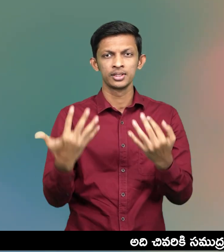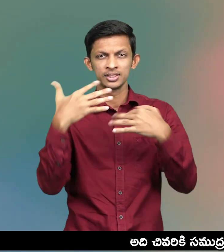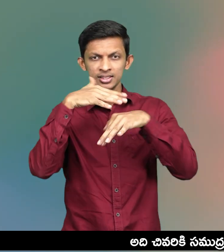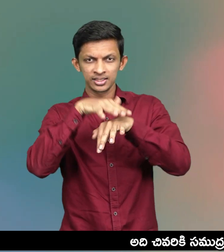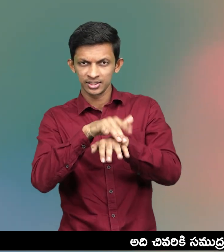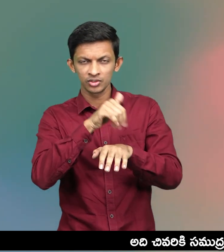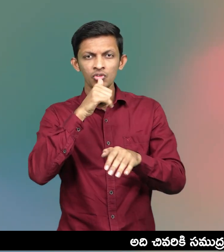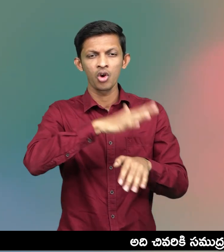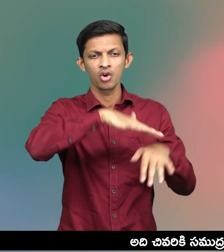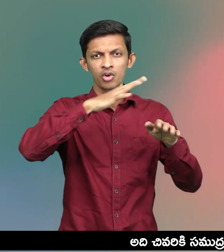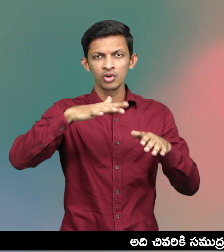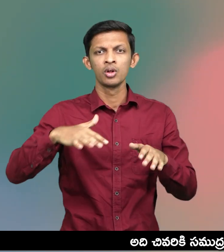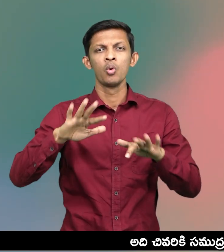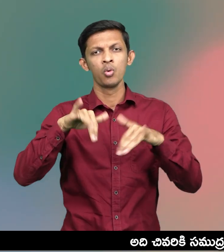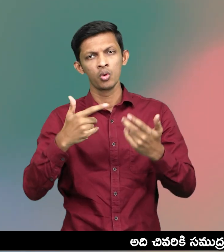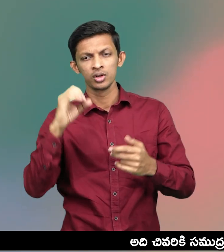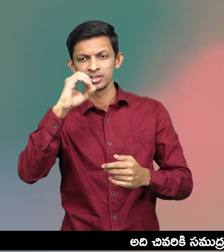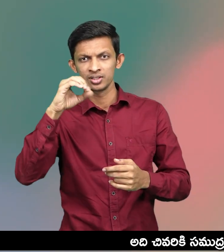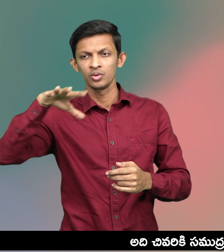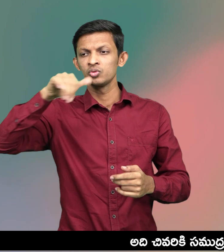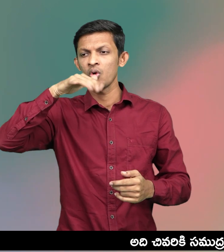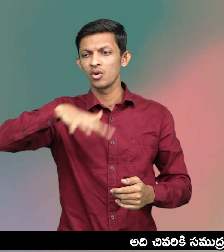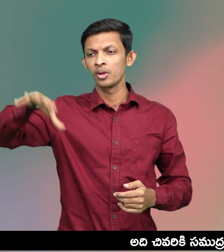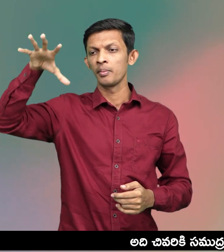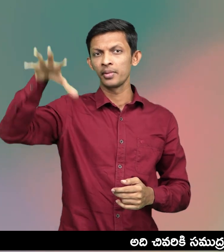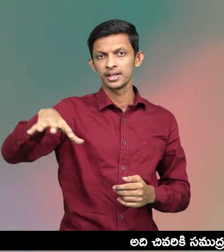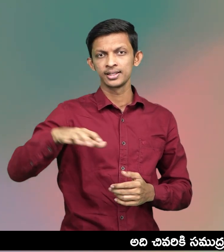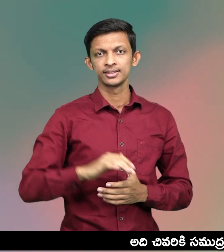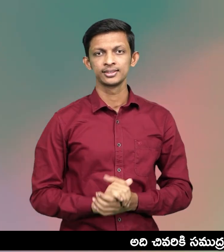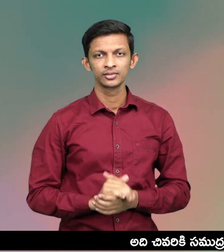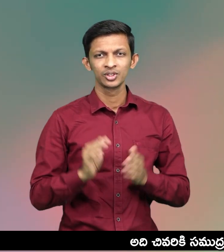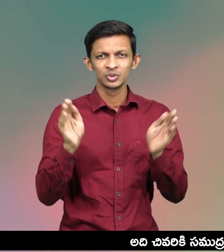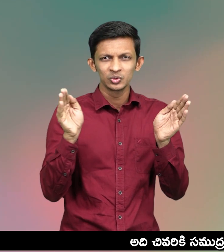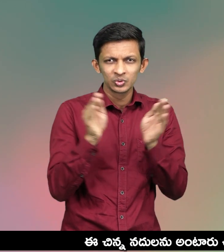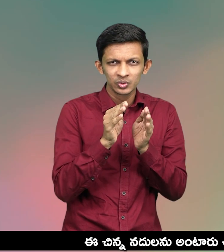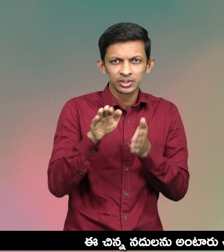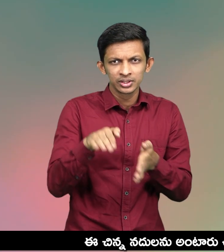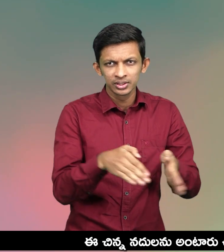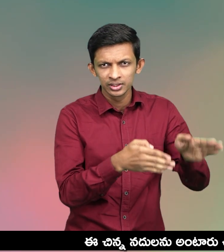చివరికి సముద్రం లేదా సముద్రంలో కలిసిపోతుంది. ఈ చిన్న నదులను